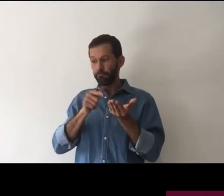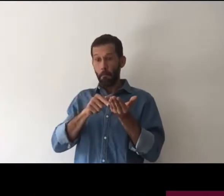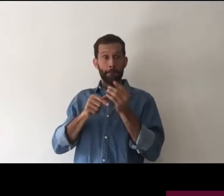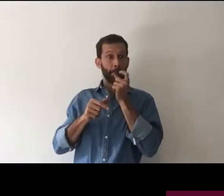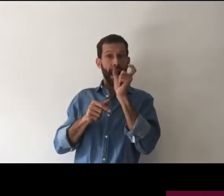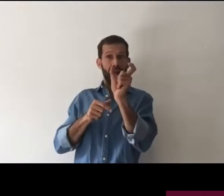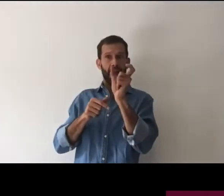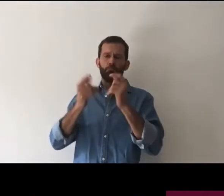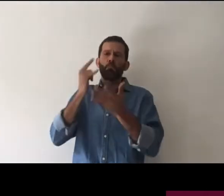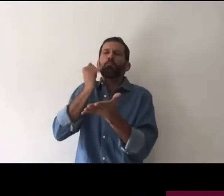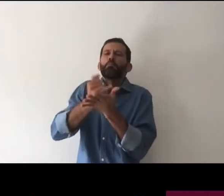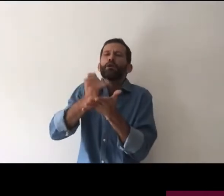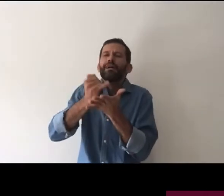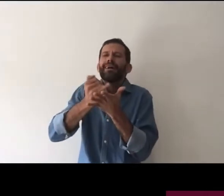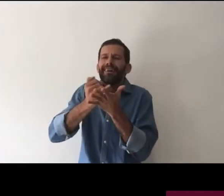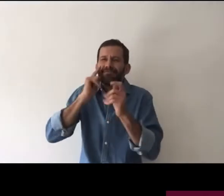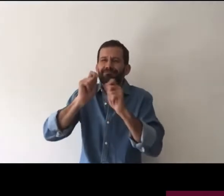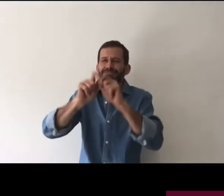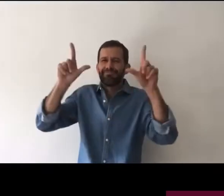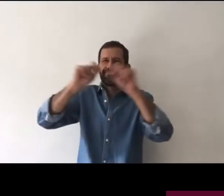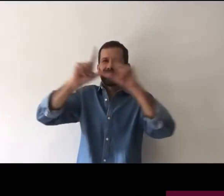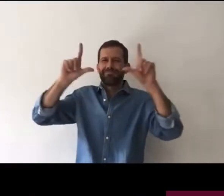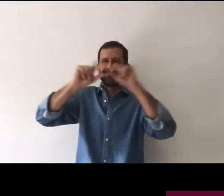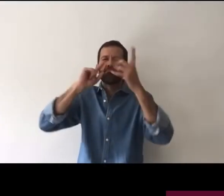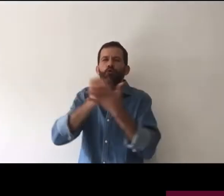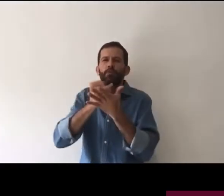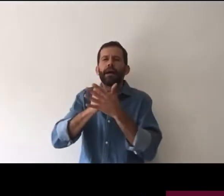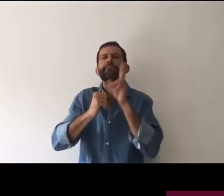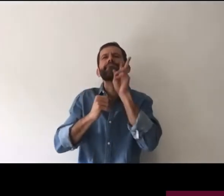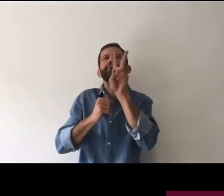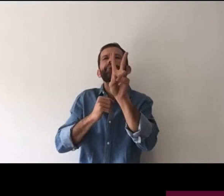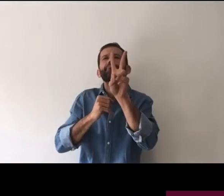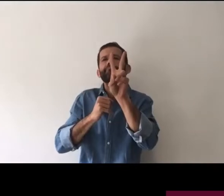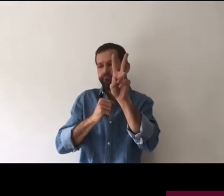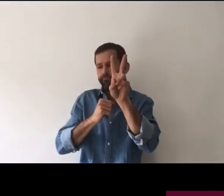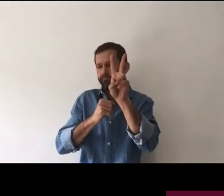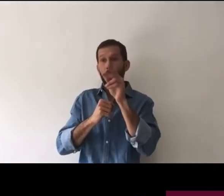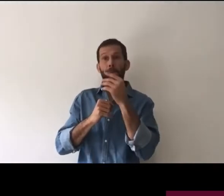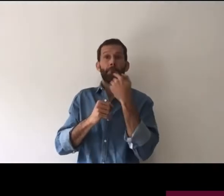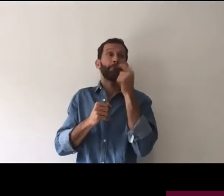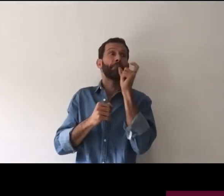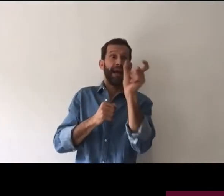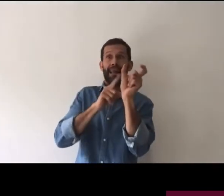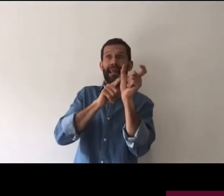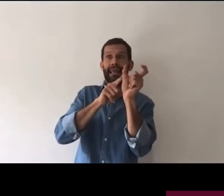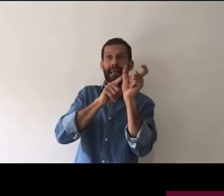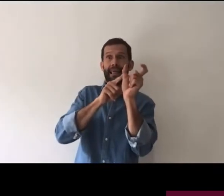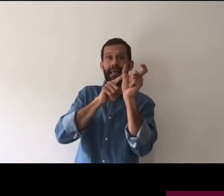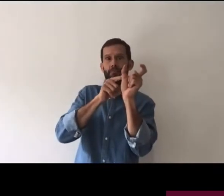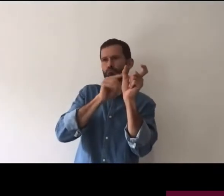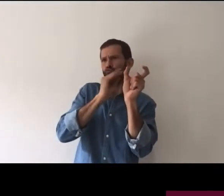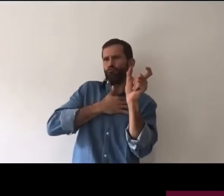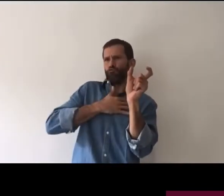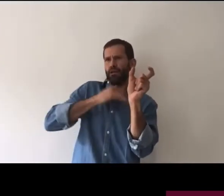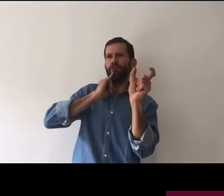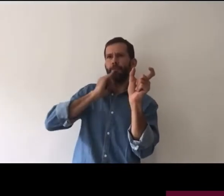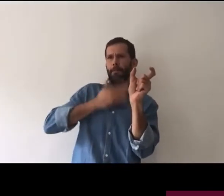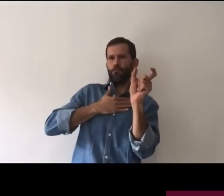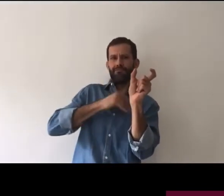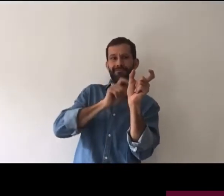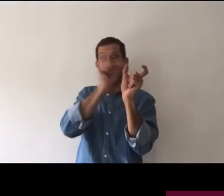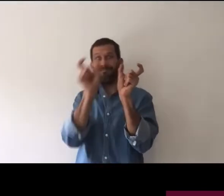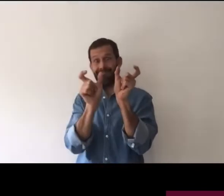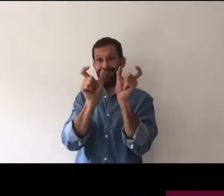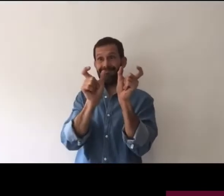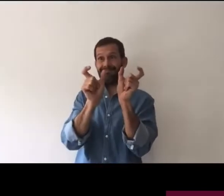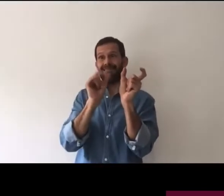el efecto de enriquecimiento. Hacíamos una comparación entre la prueba piloto, es decir, veíamos la palabra